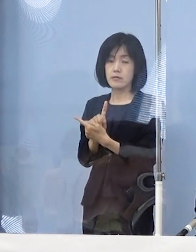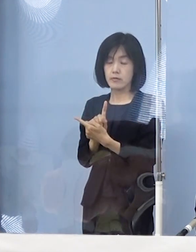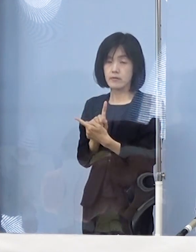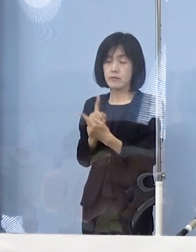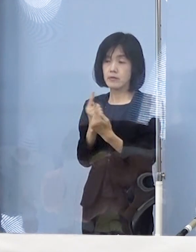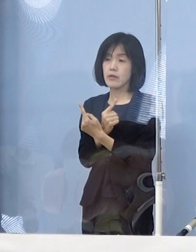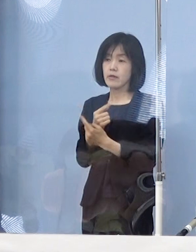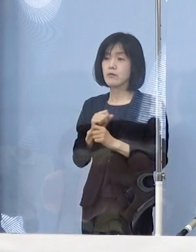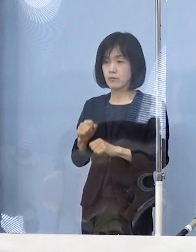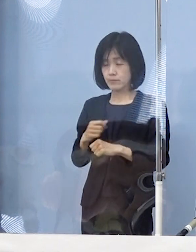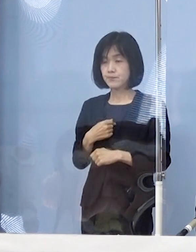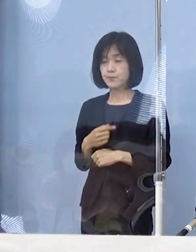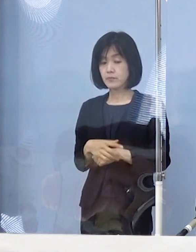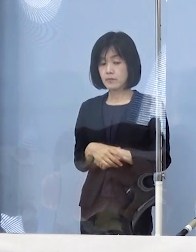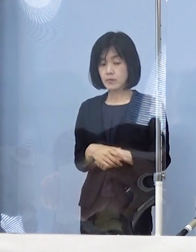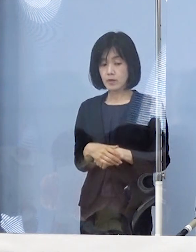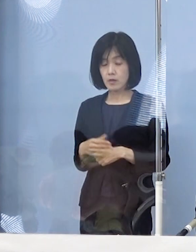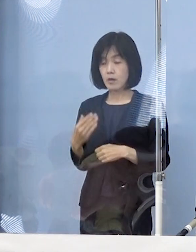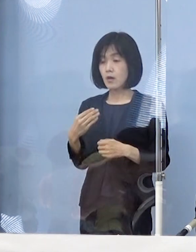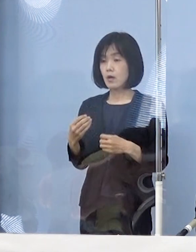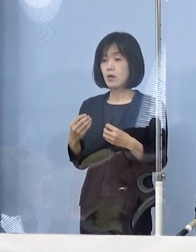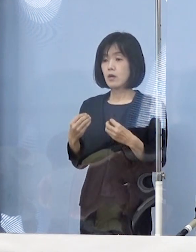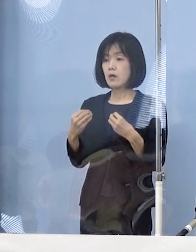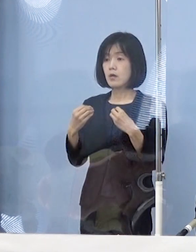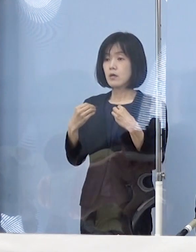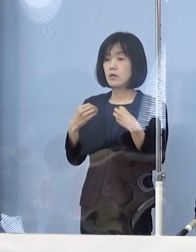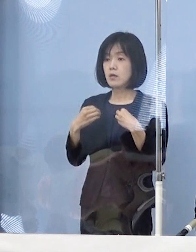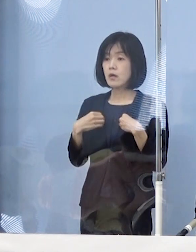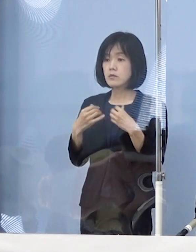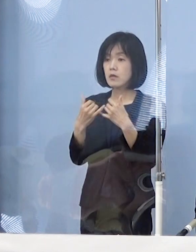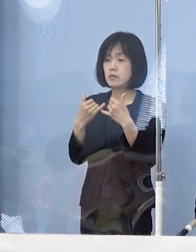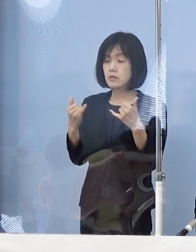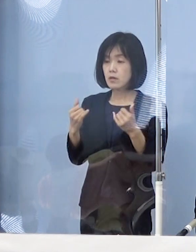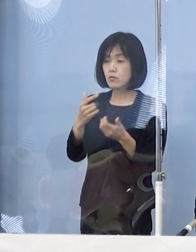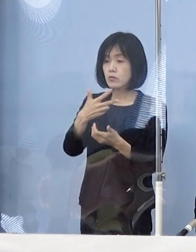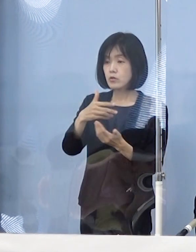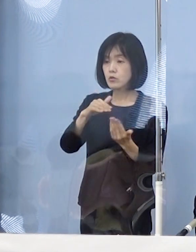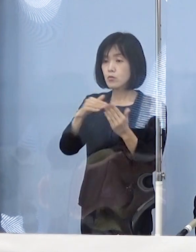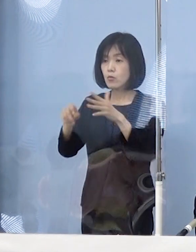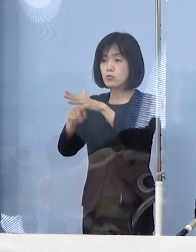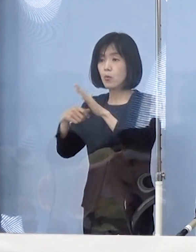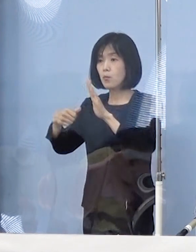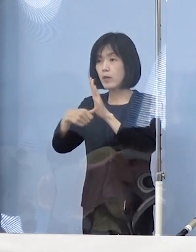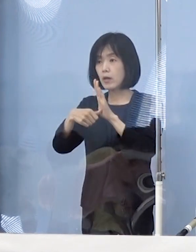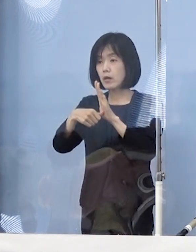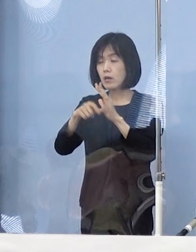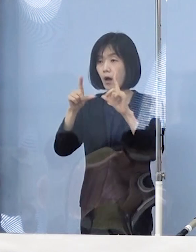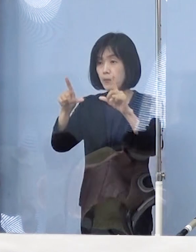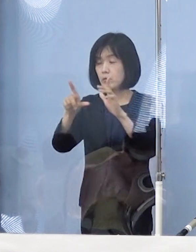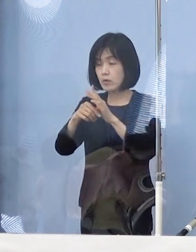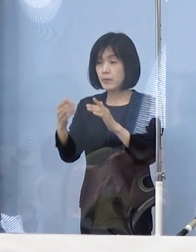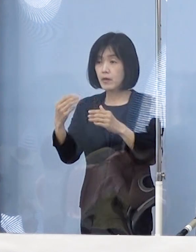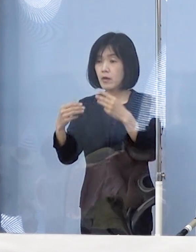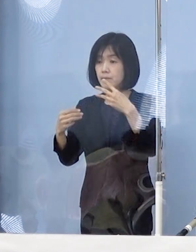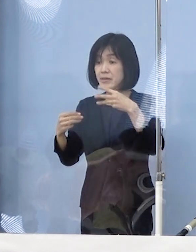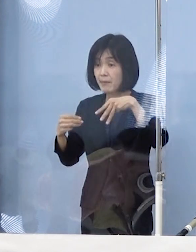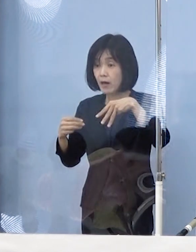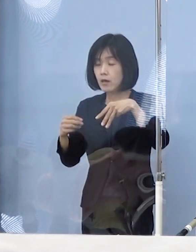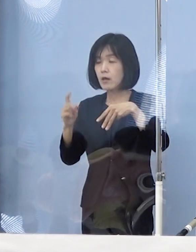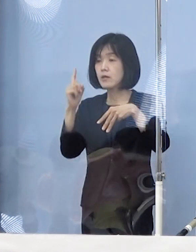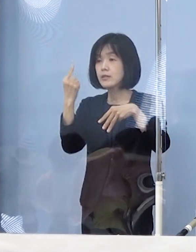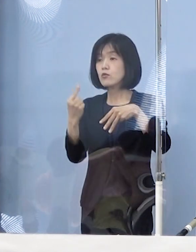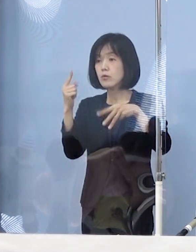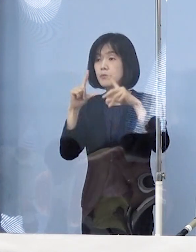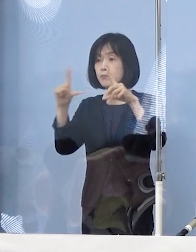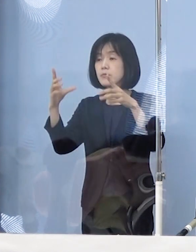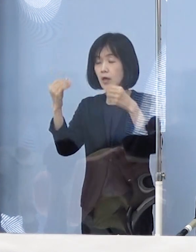いでしょうか。感染された方がお住まいの市町村名のところでですね、美馬市1名となっていたん